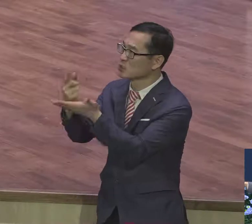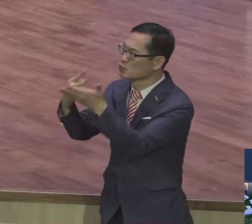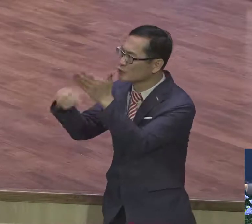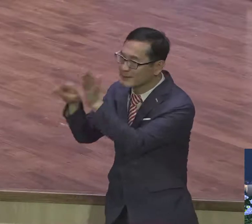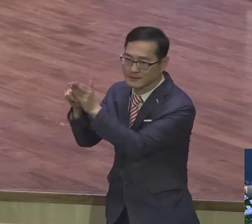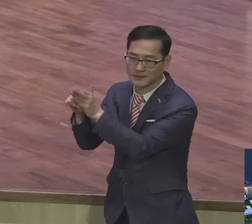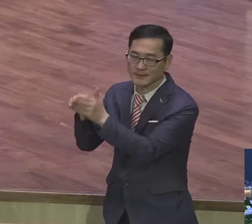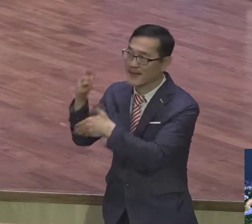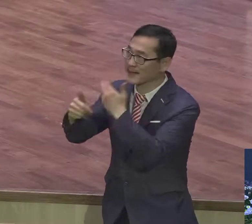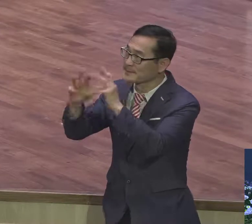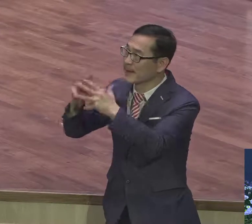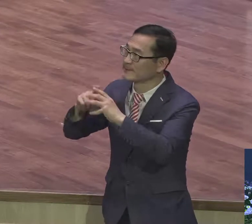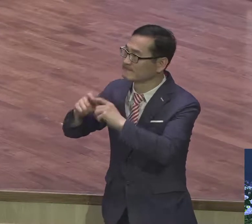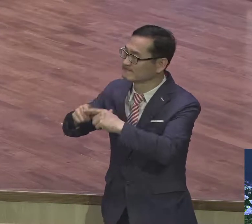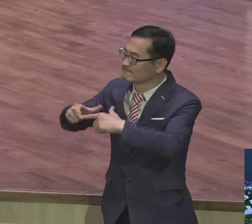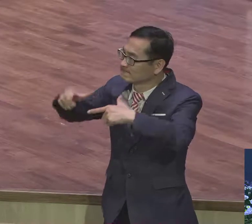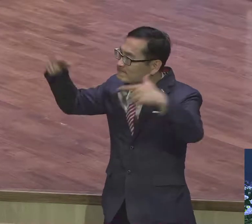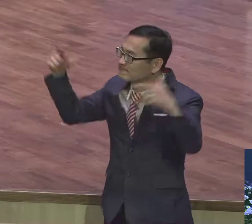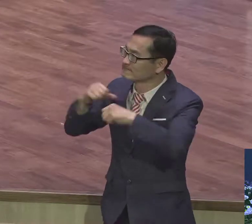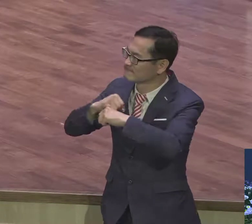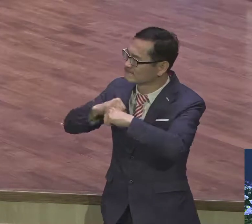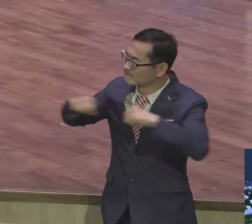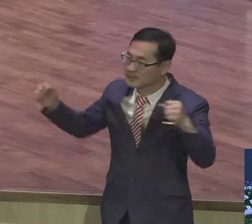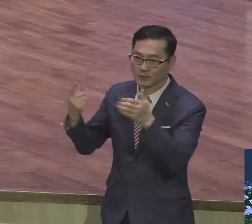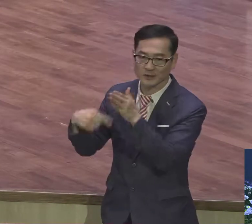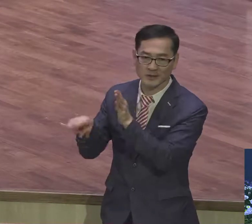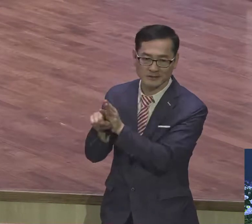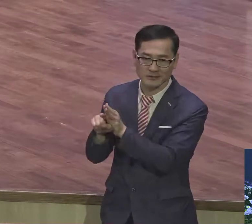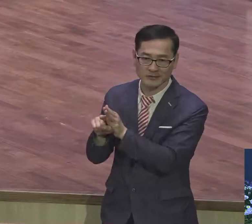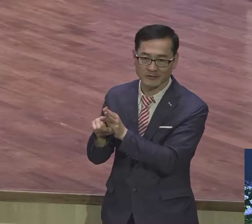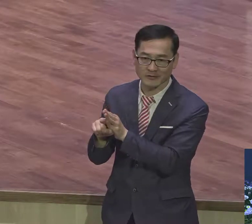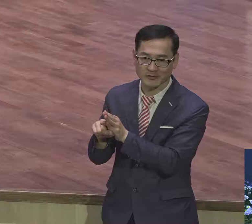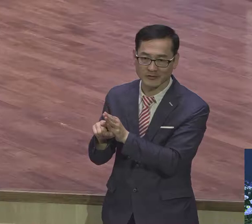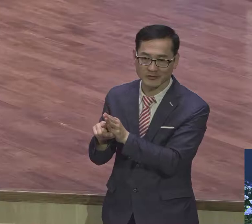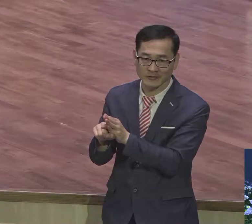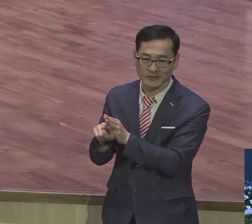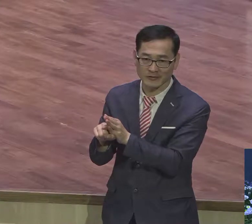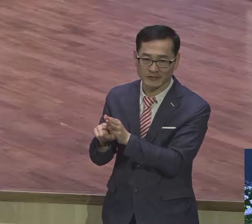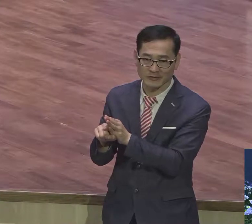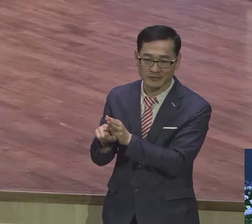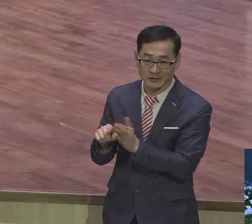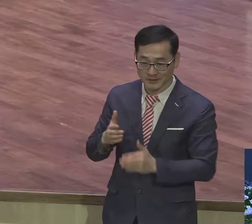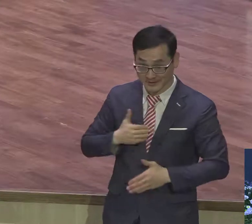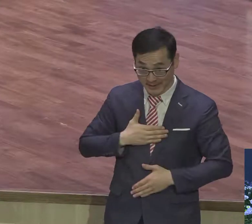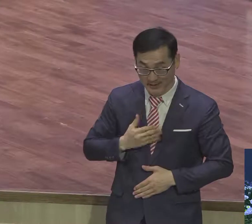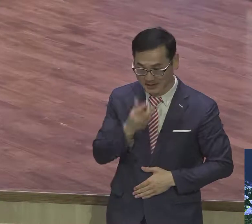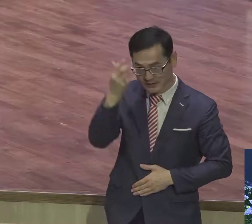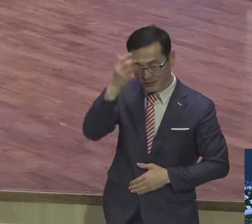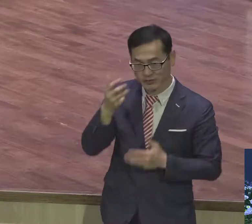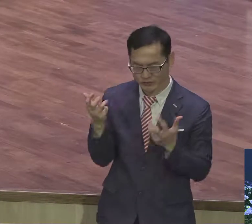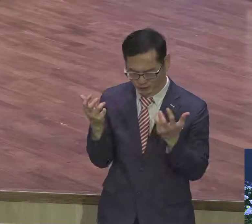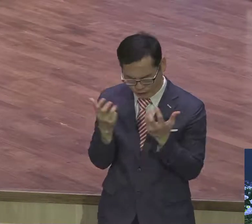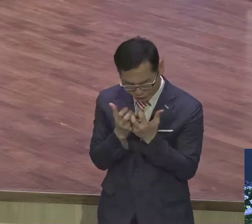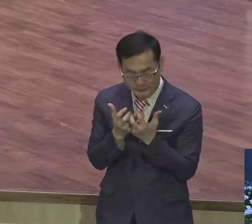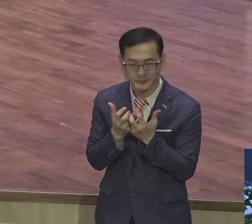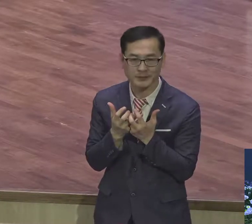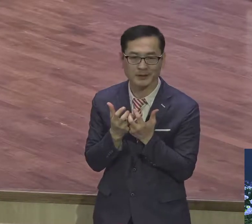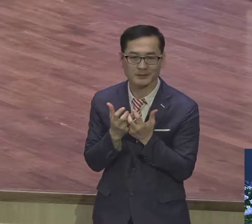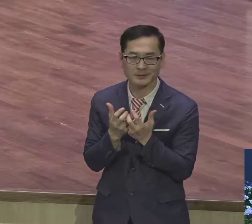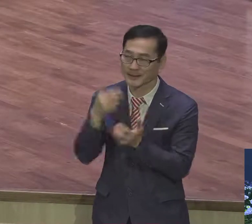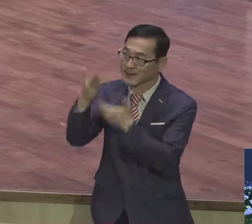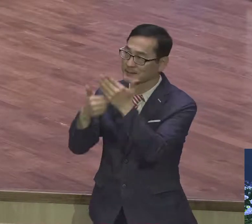하나님 나라 확장을 위하여 이를 위해서 내가 성령 충만 이거 가지고 이렇게 여러분이 갖추고 살면요.